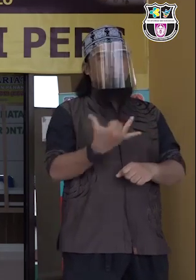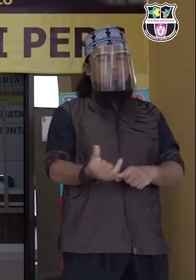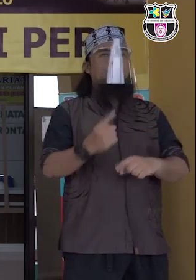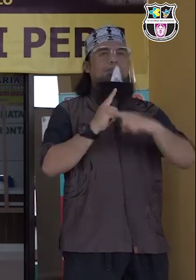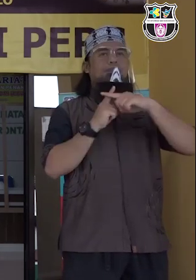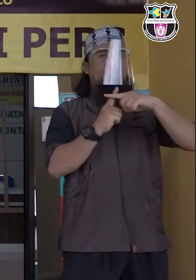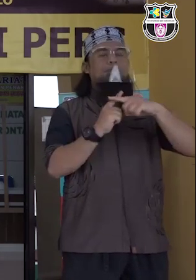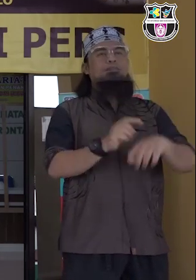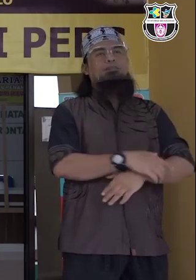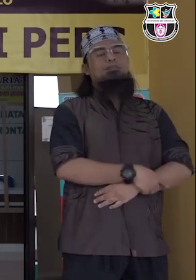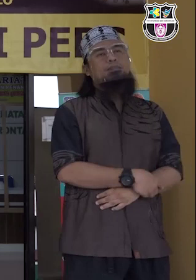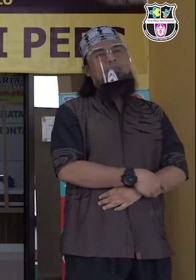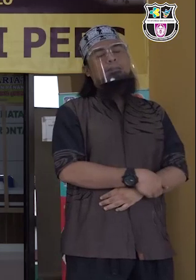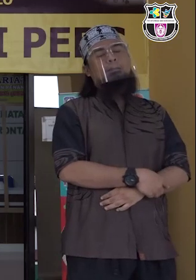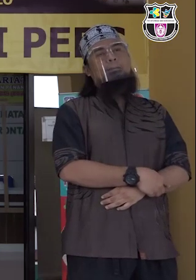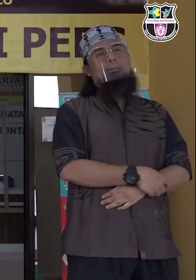PCR-nya positif.